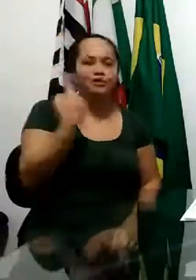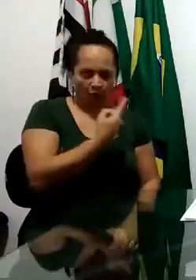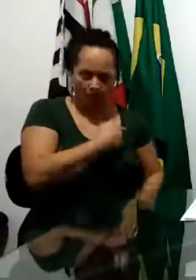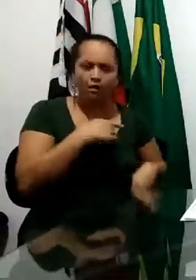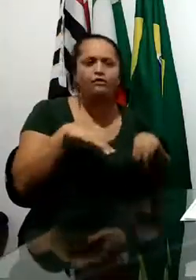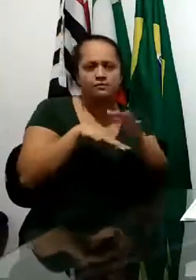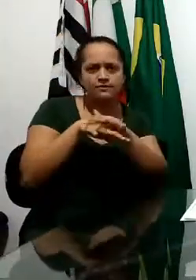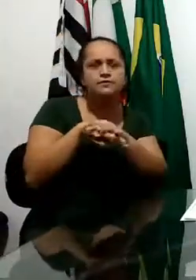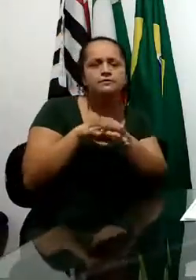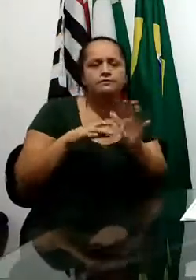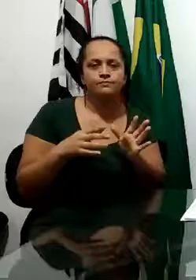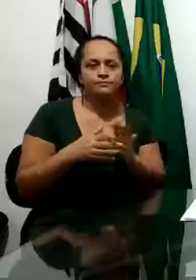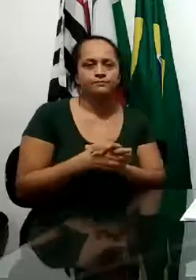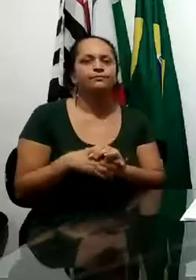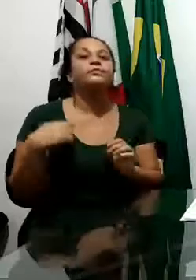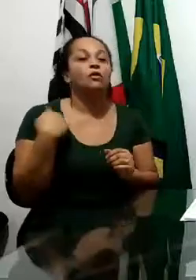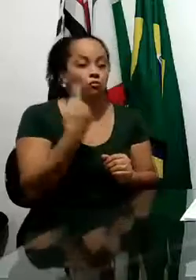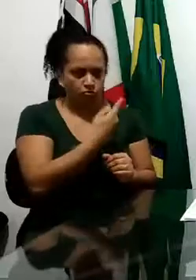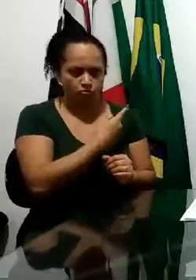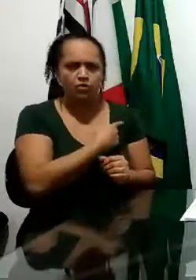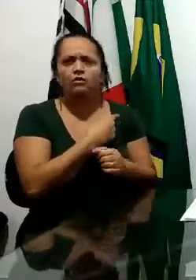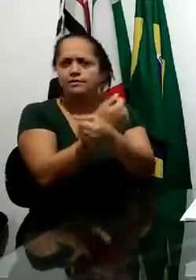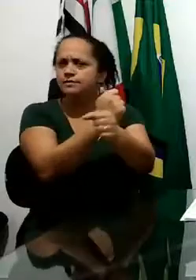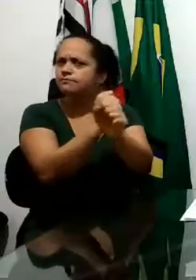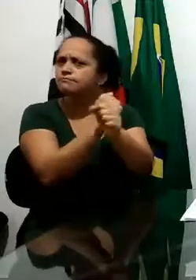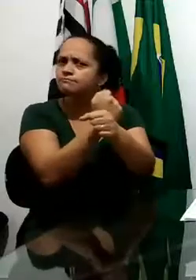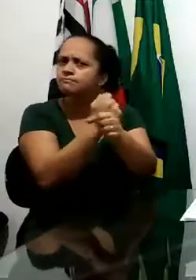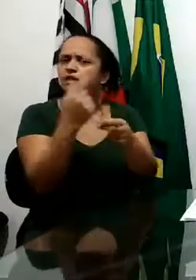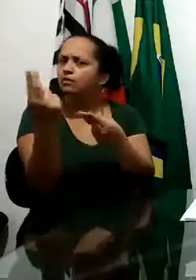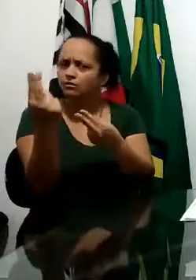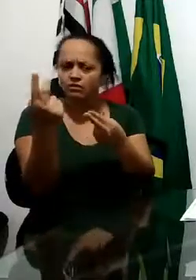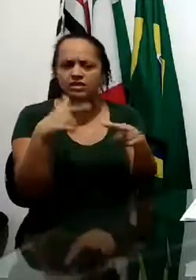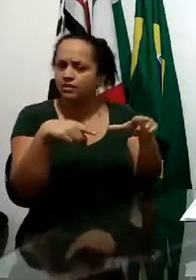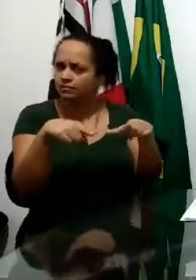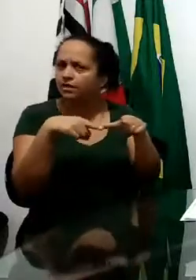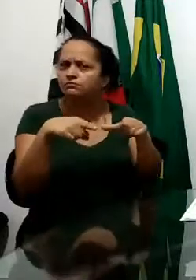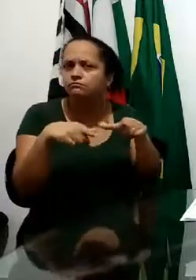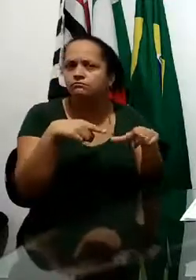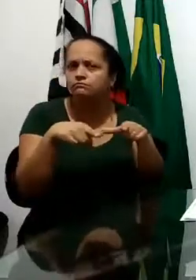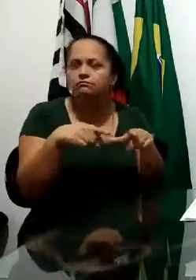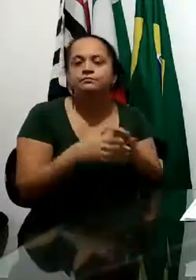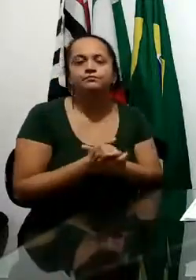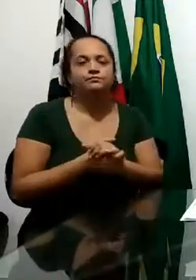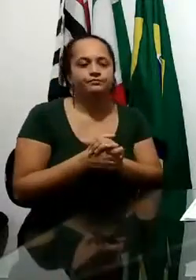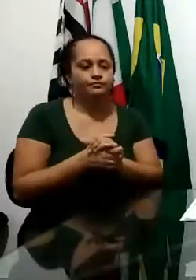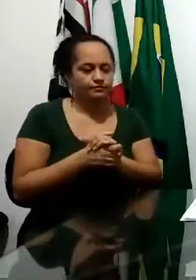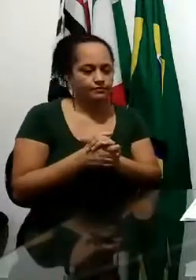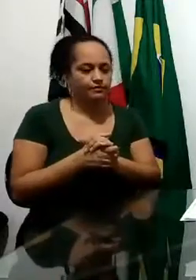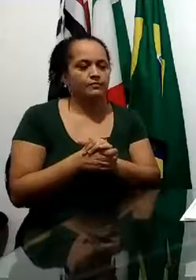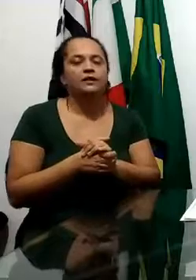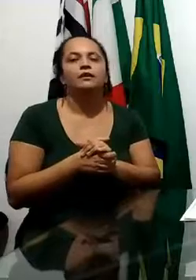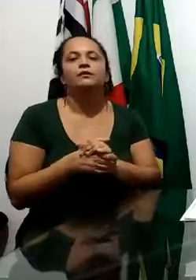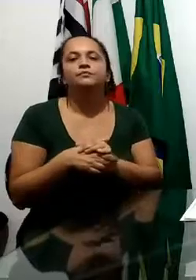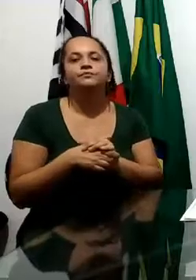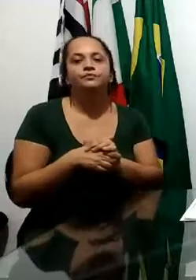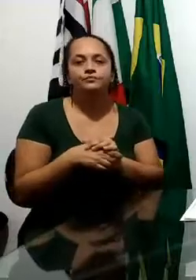nós somos servos de Deus, assim como esses servos aqui. E ele distribuiu a esses